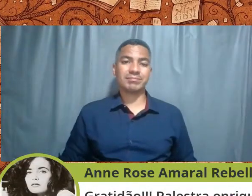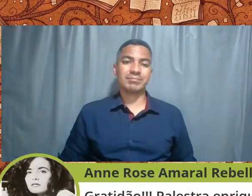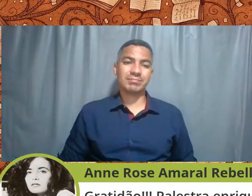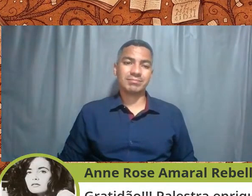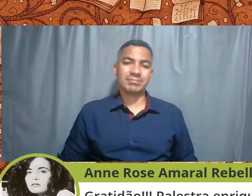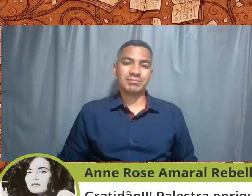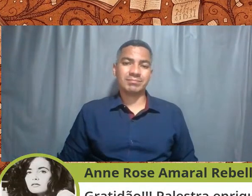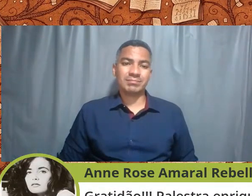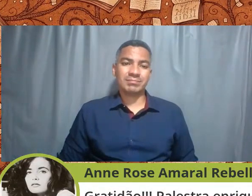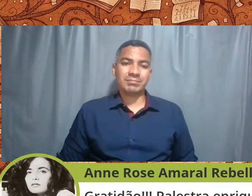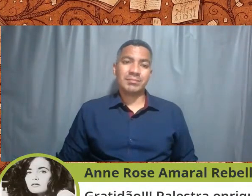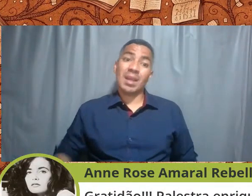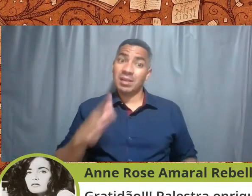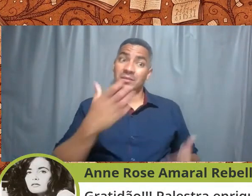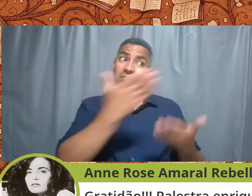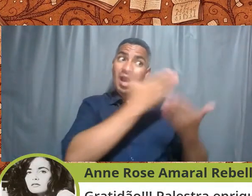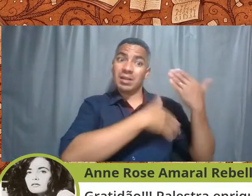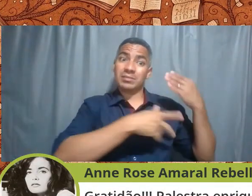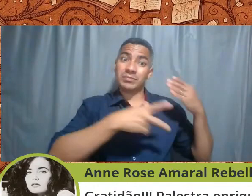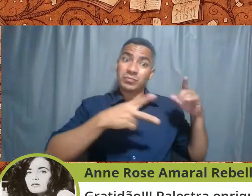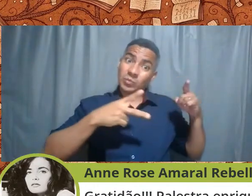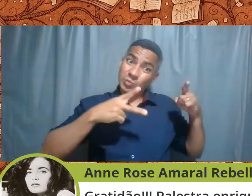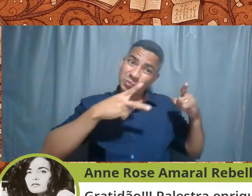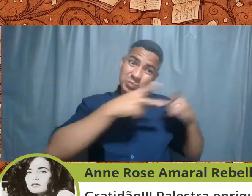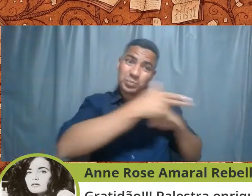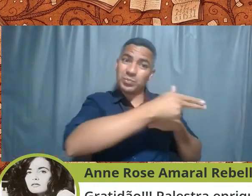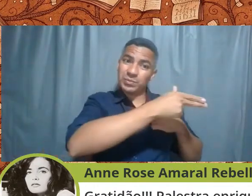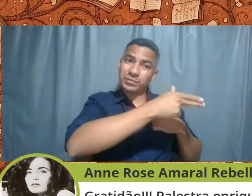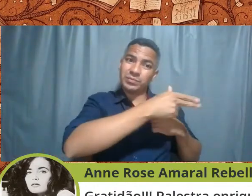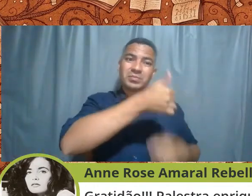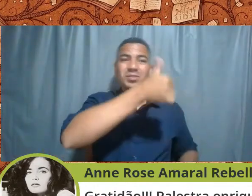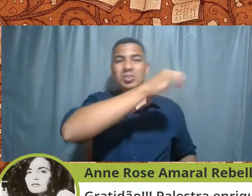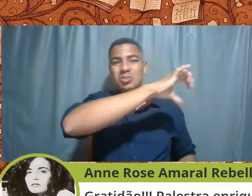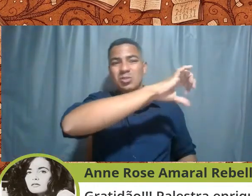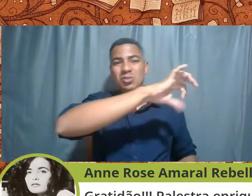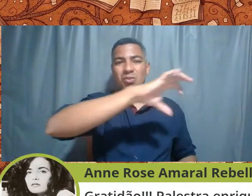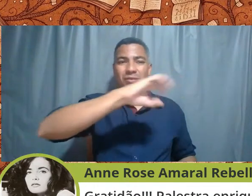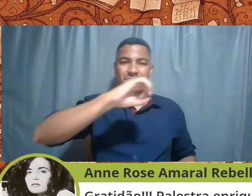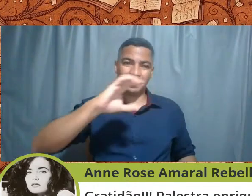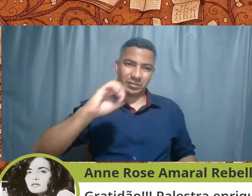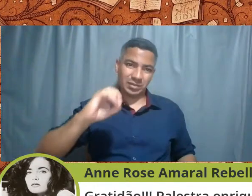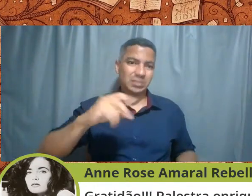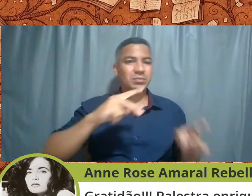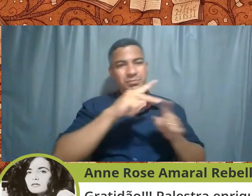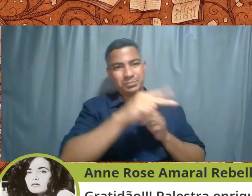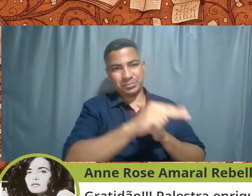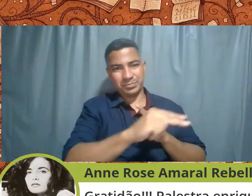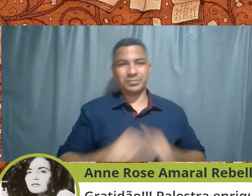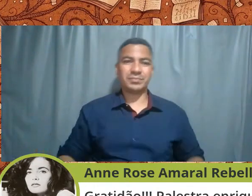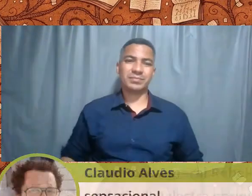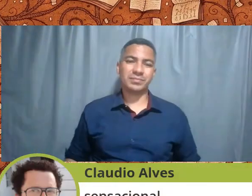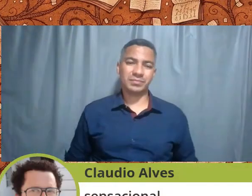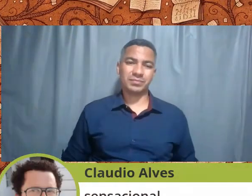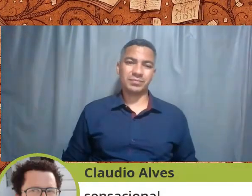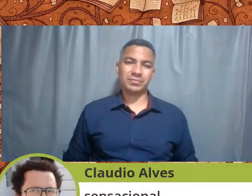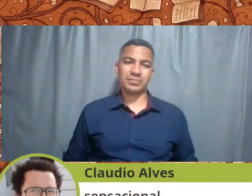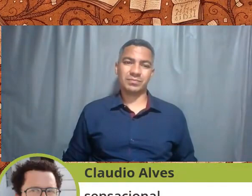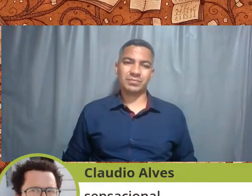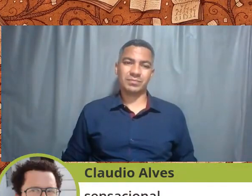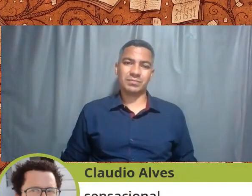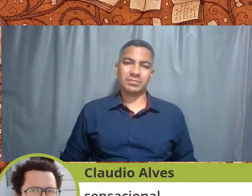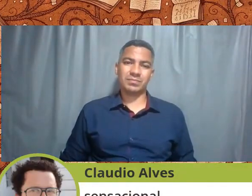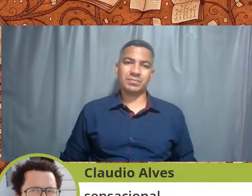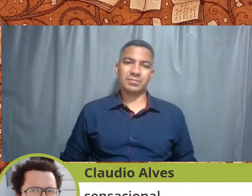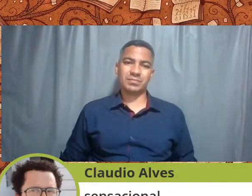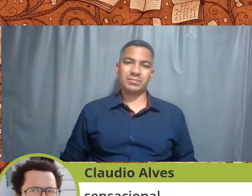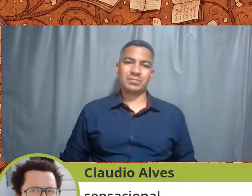século XIX. Então, através dessa teoria ontológica dos gêneros, você tem um sexo verdadeiro,